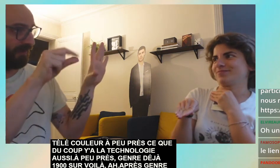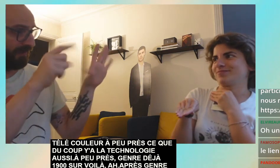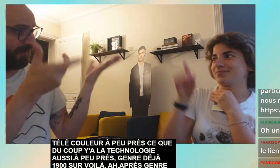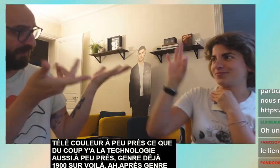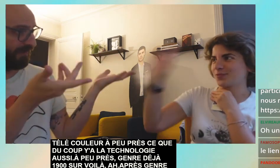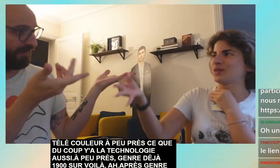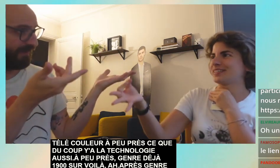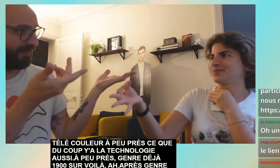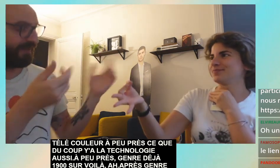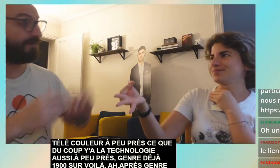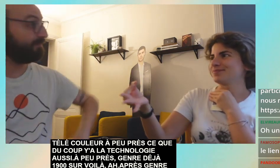170. Oui.